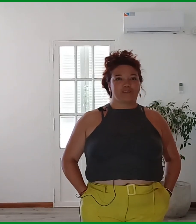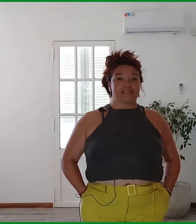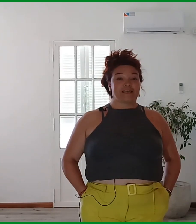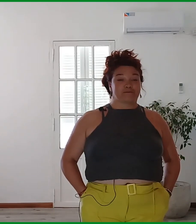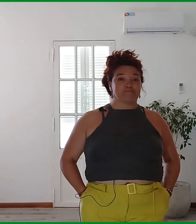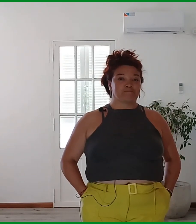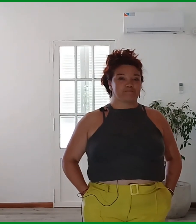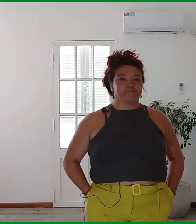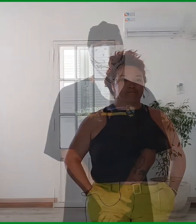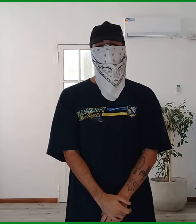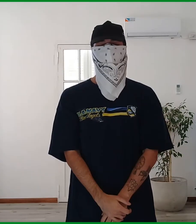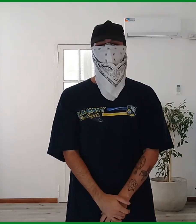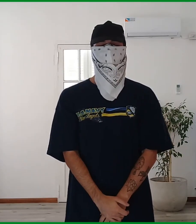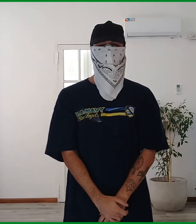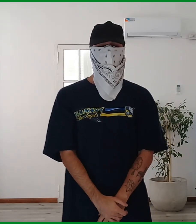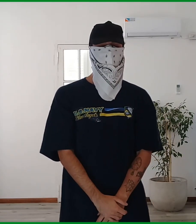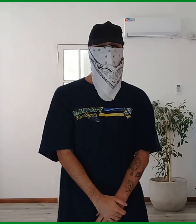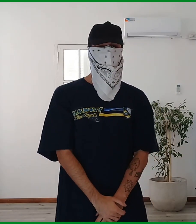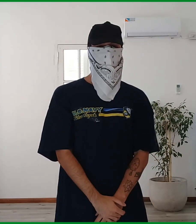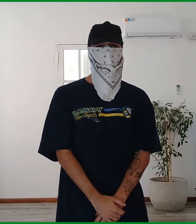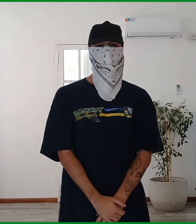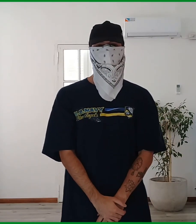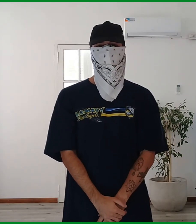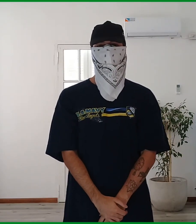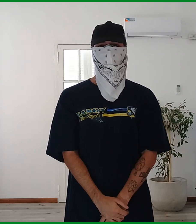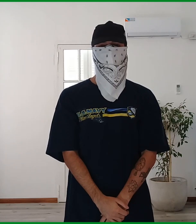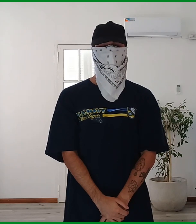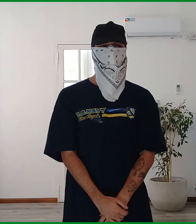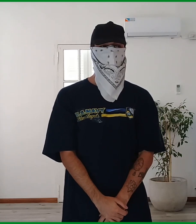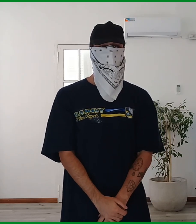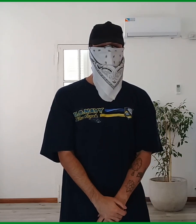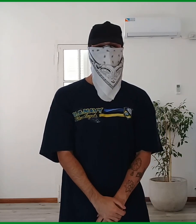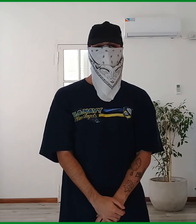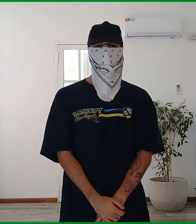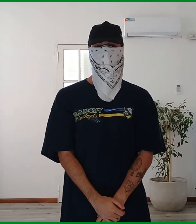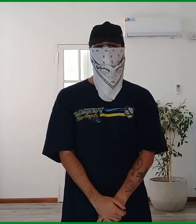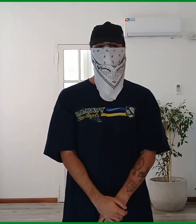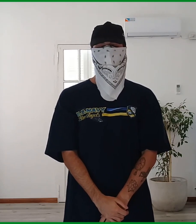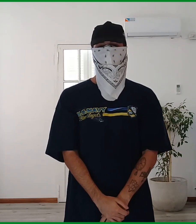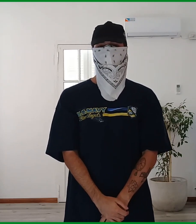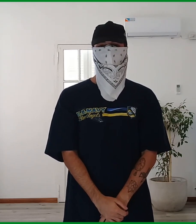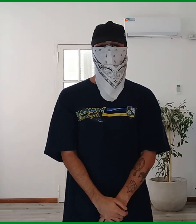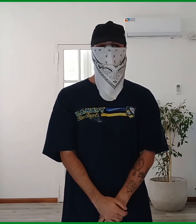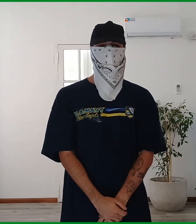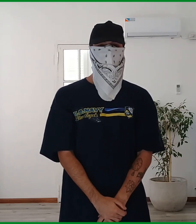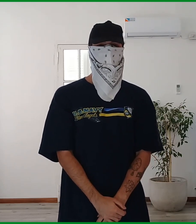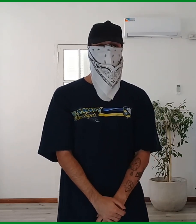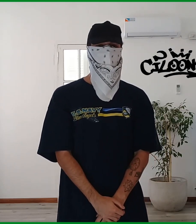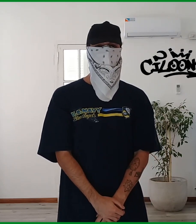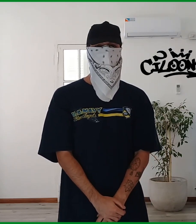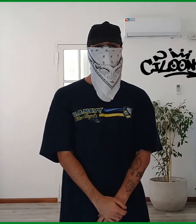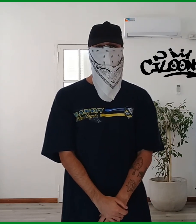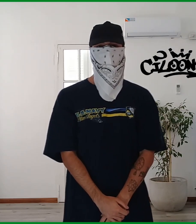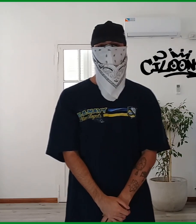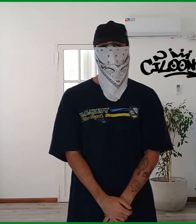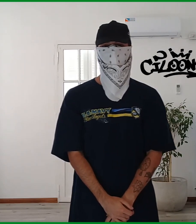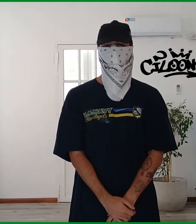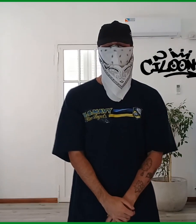El hacer. Bien, el graffiti para mí nace con lo primero que es la firma, más conocido